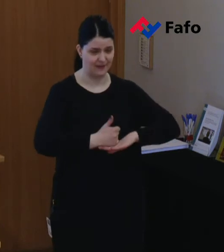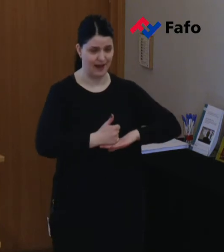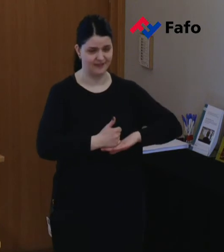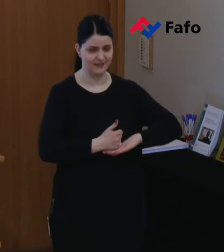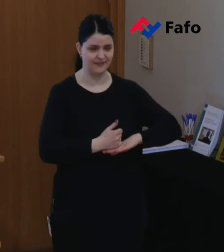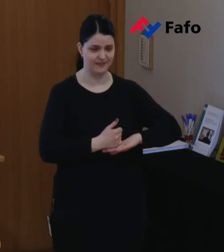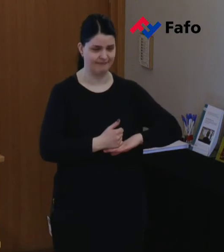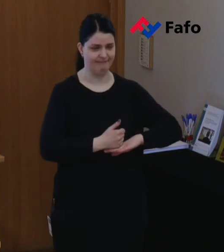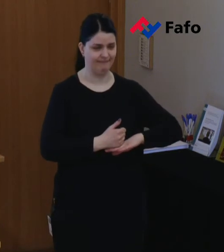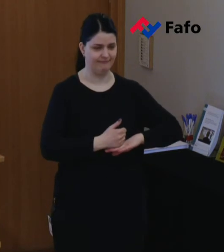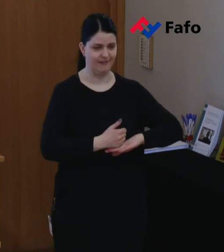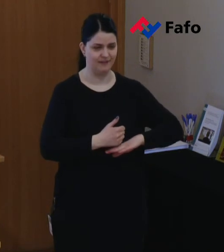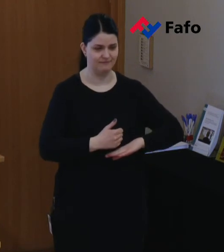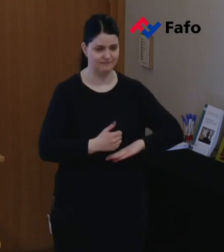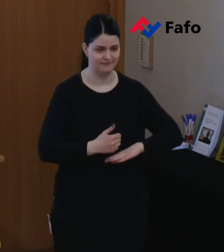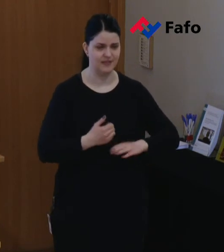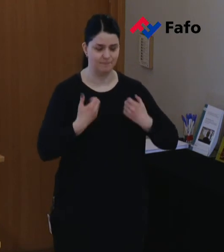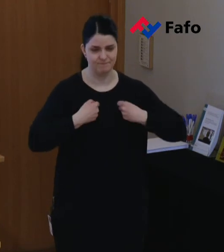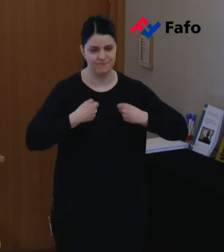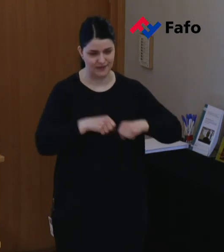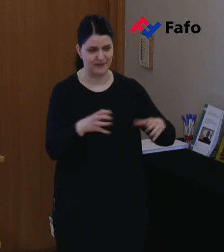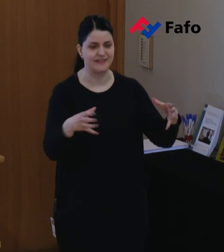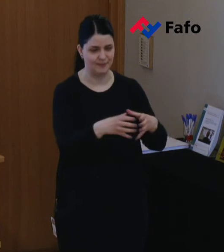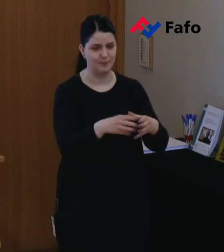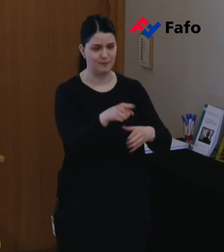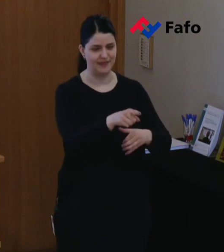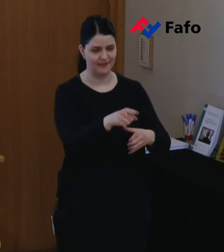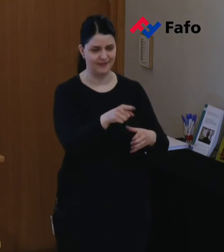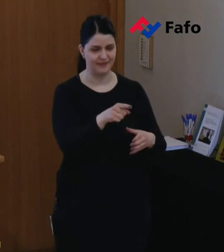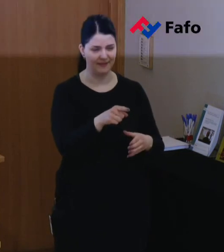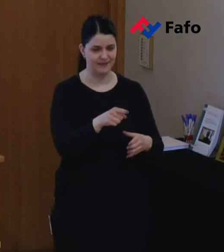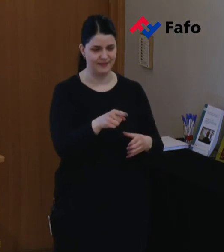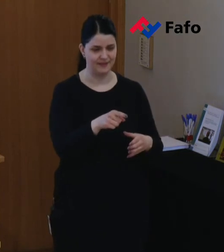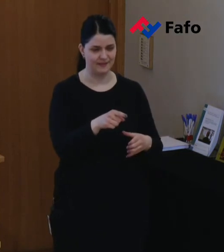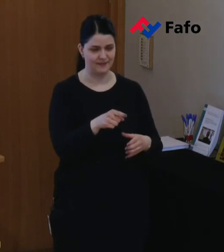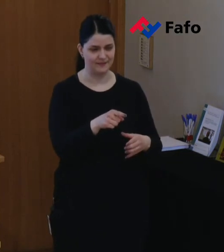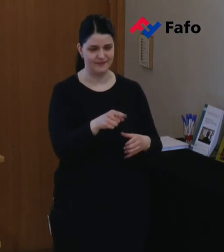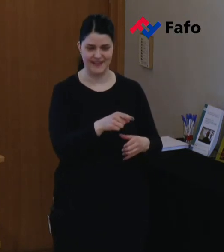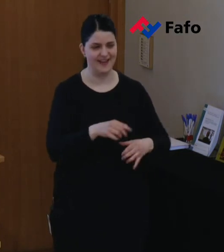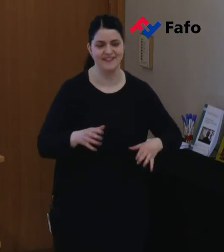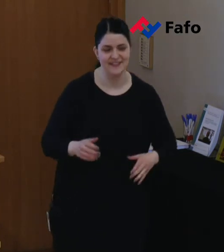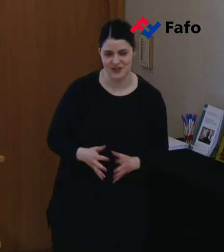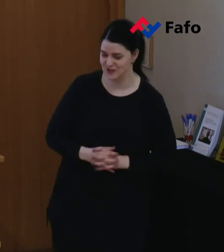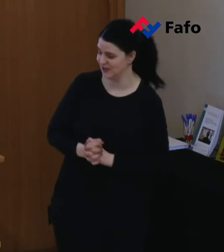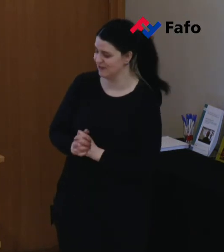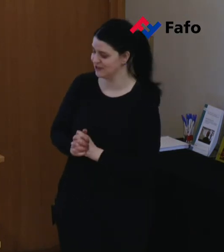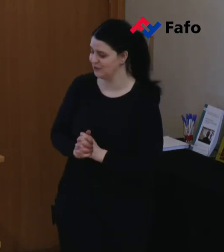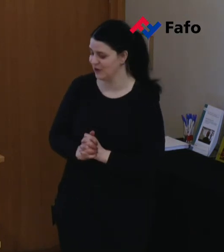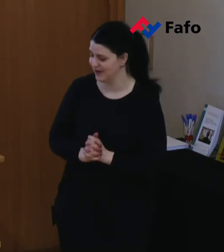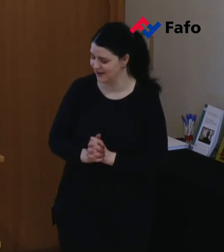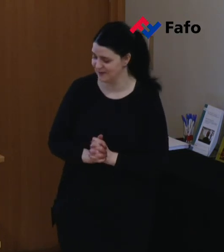denne målgruppa. Så da det interessant å se hva det som har skjedd i Bergen og Sandnes, og hva det de